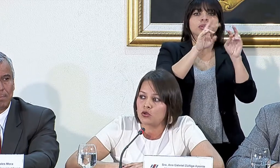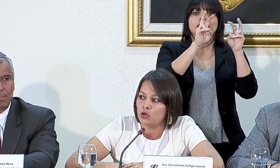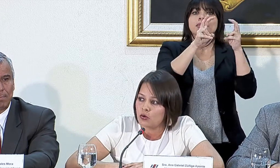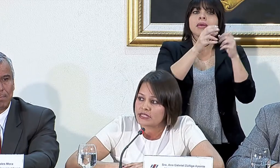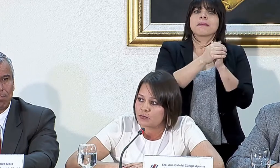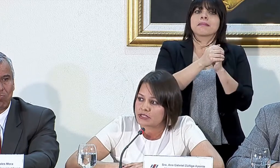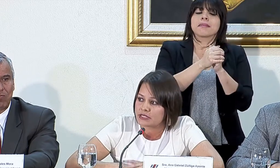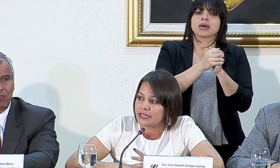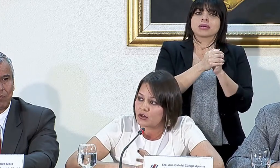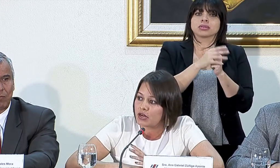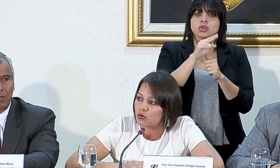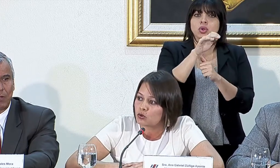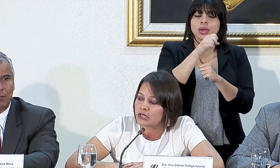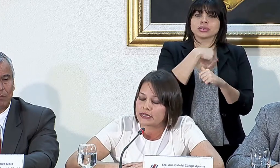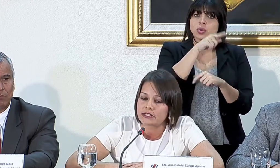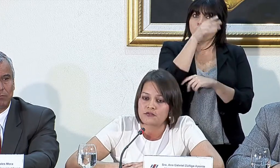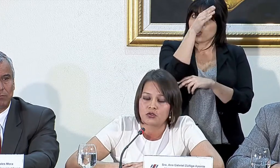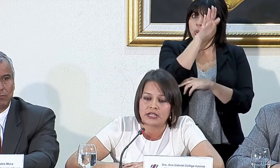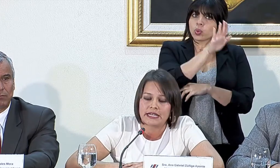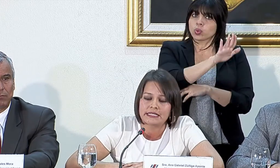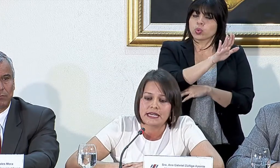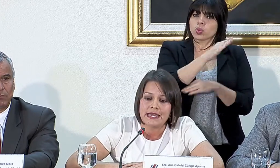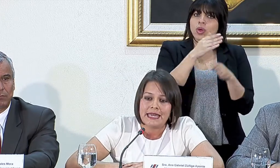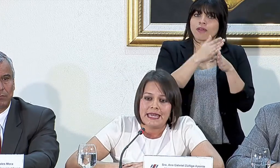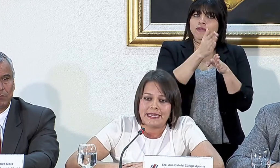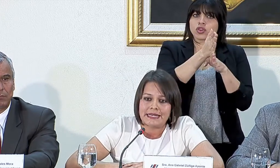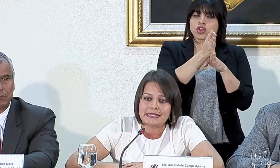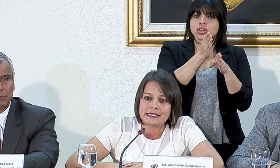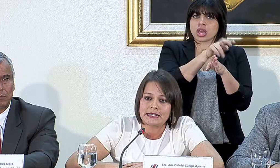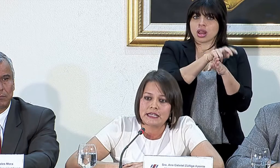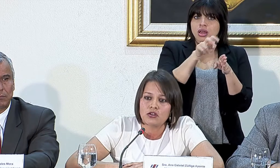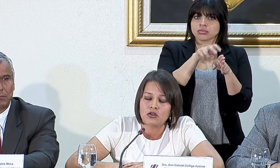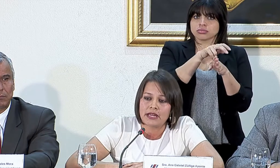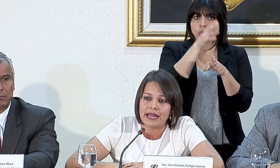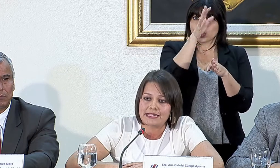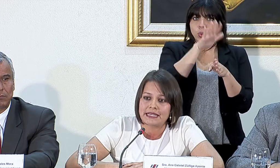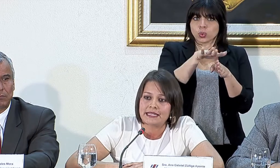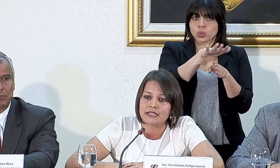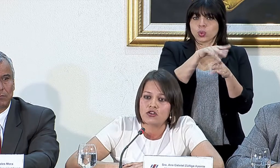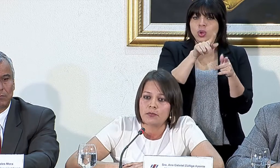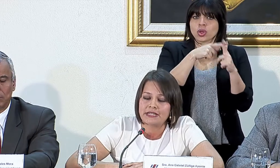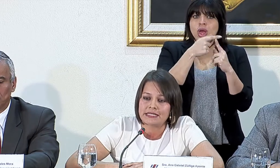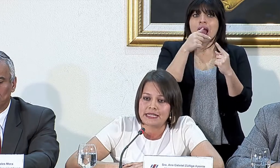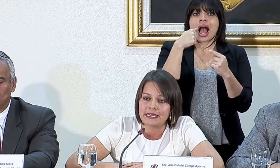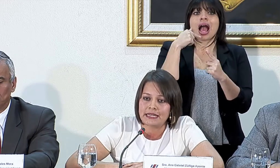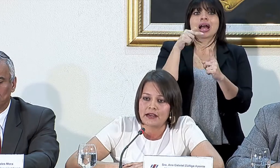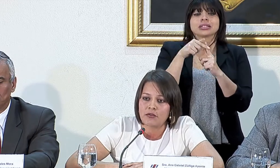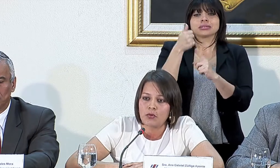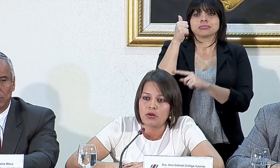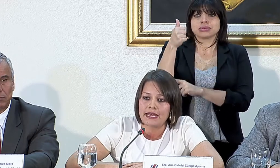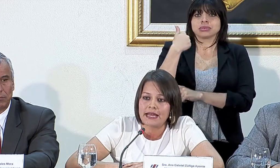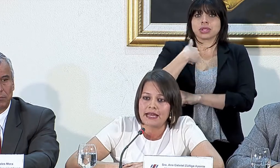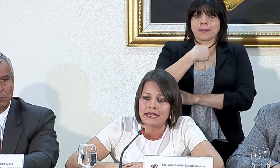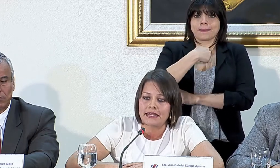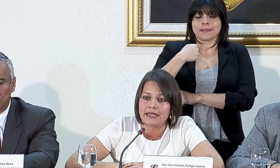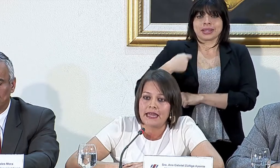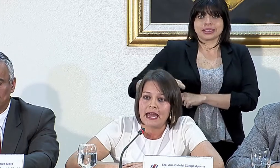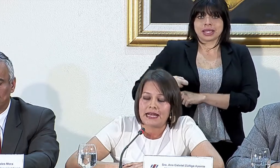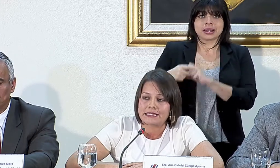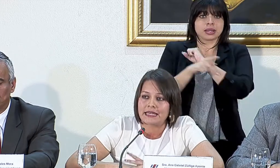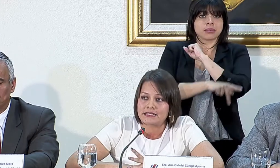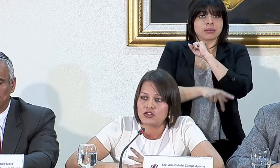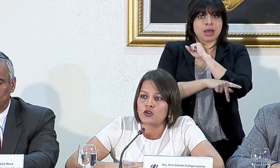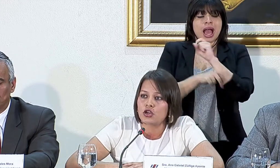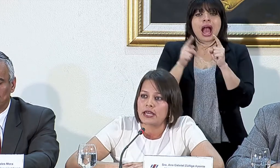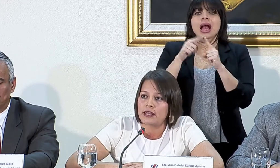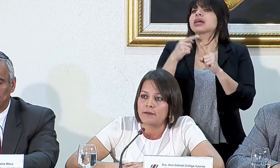temas de los NOES, pues tienen una cultura transfronteriza. Y en ese sentido, hasta que el señor Presidente de la República y